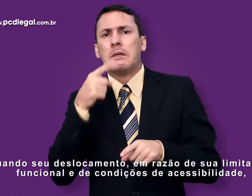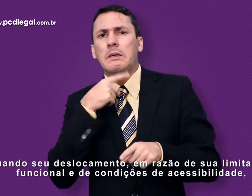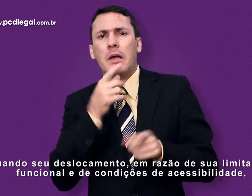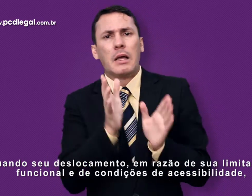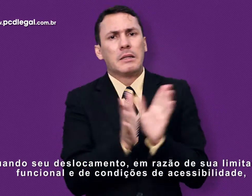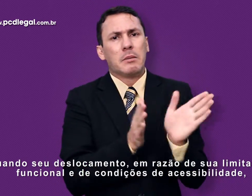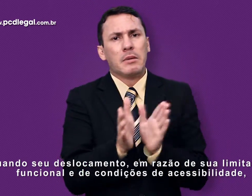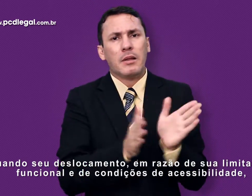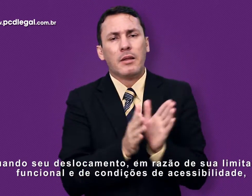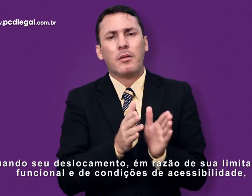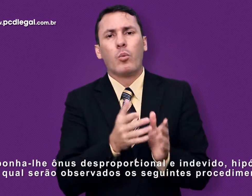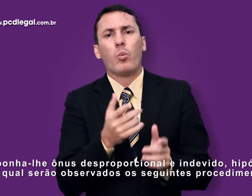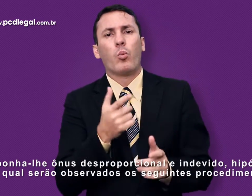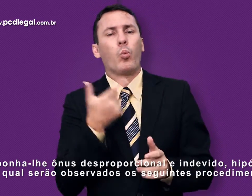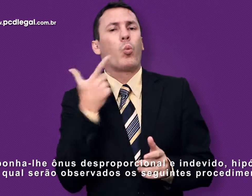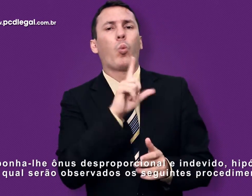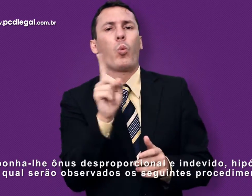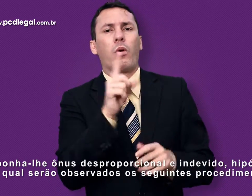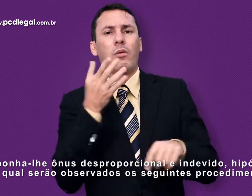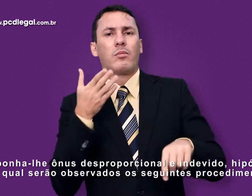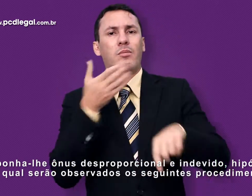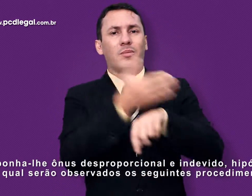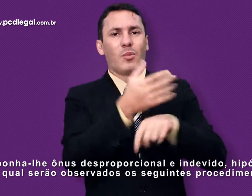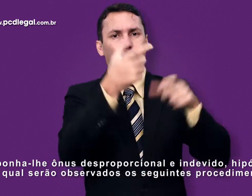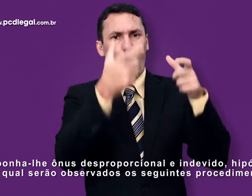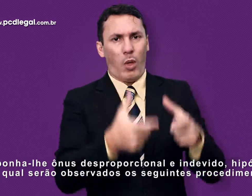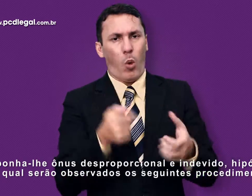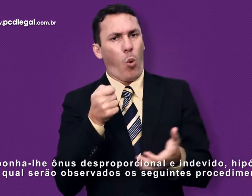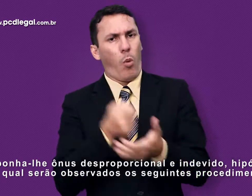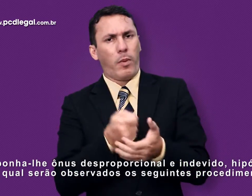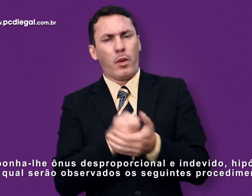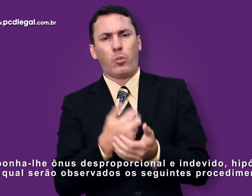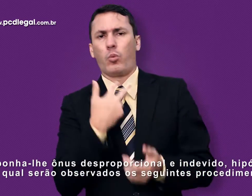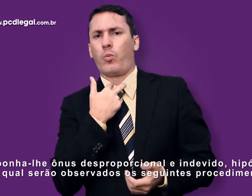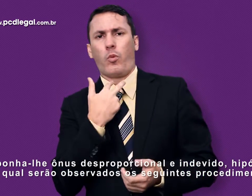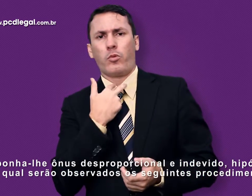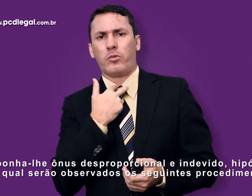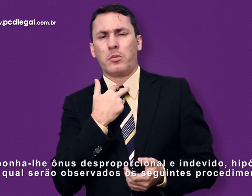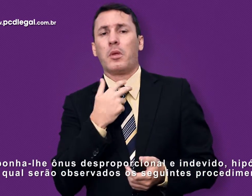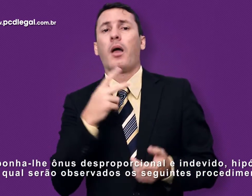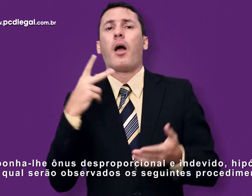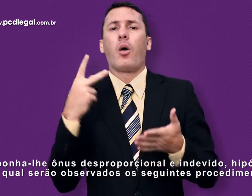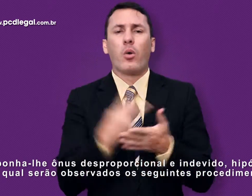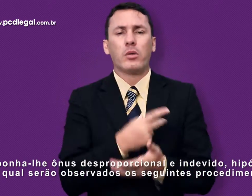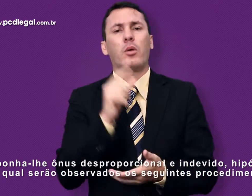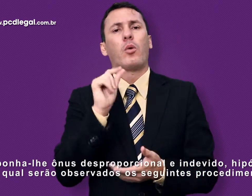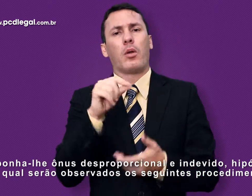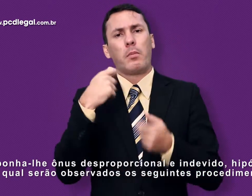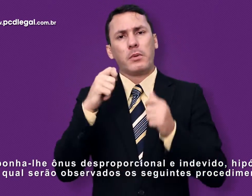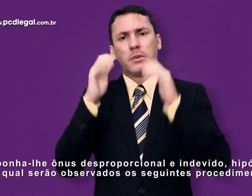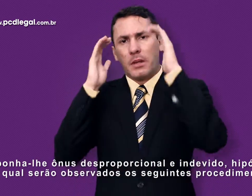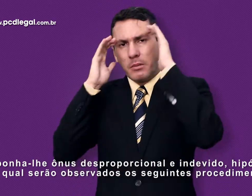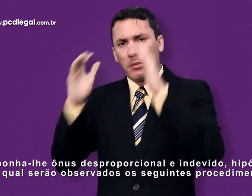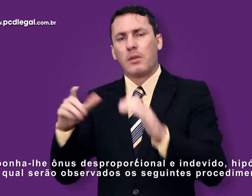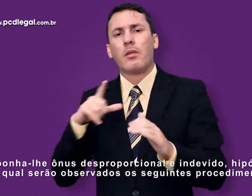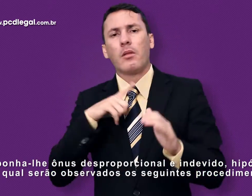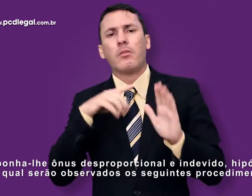de acessibilidade, imponha-lhe ônus desproporcional e indevido, hipótese na qual serão observados os